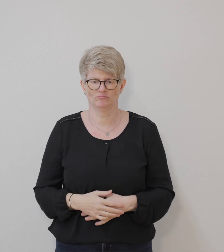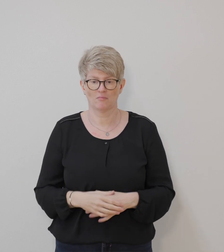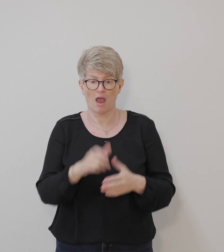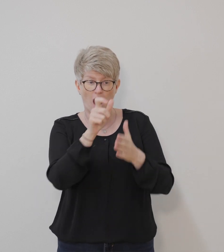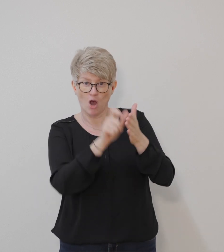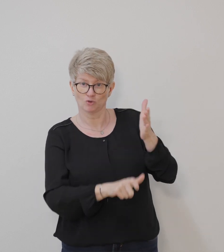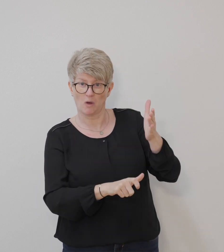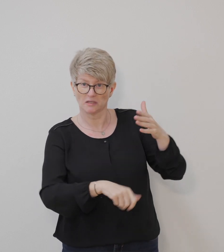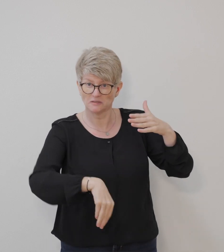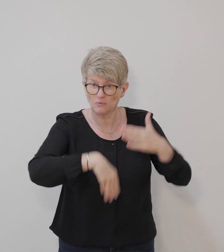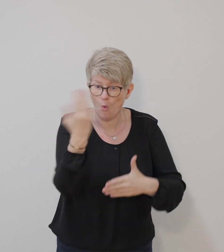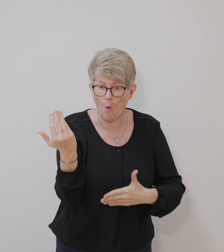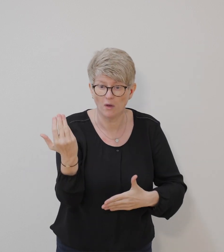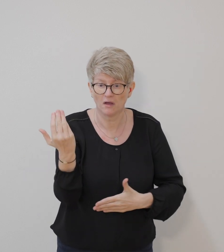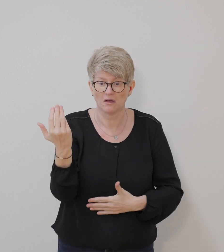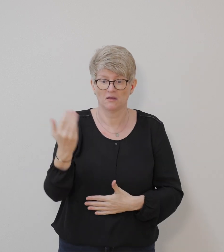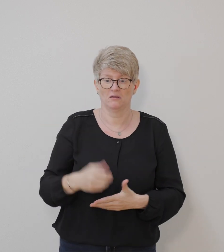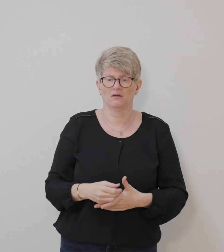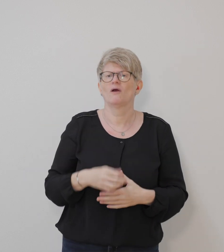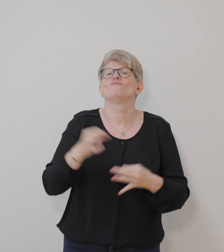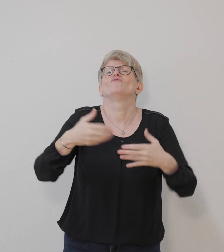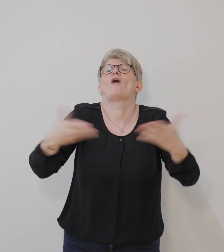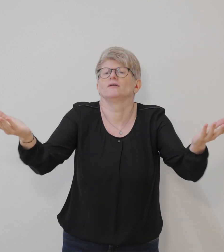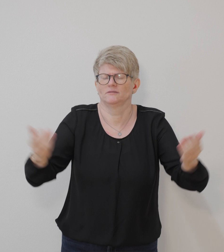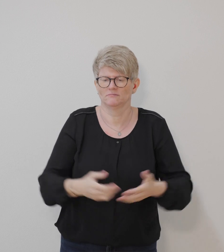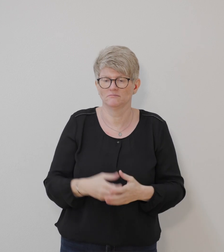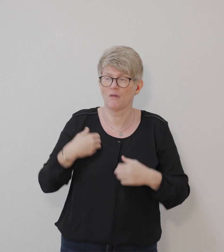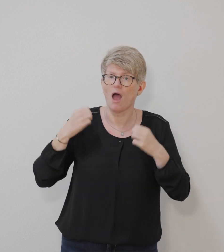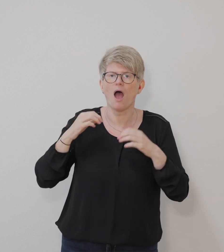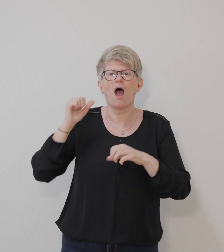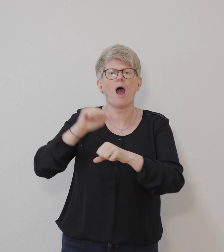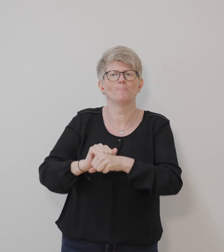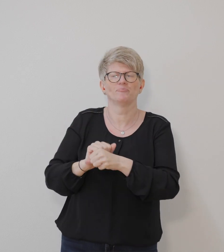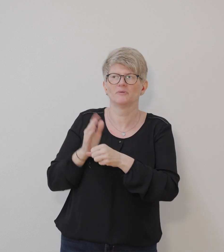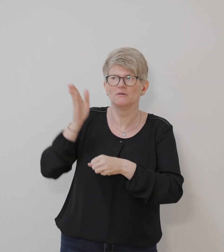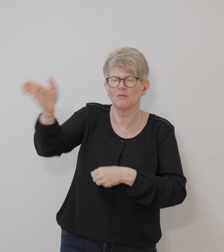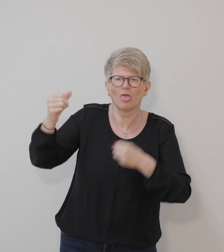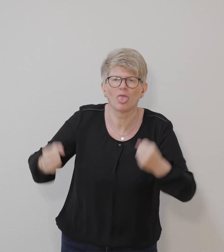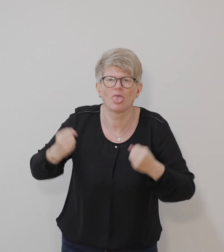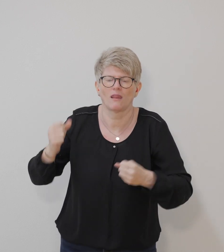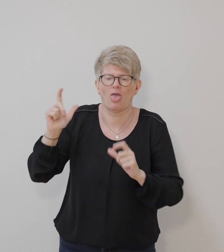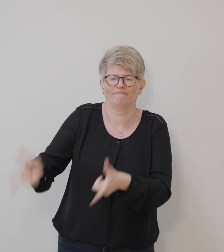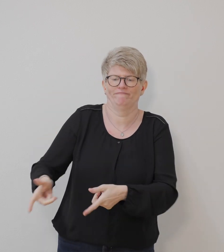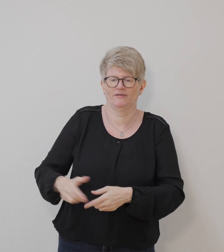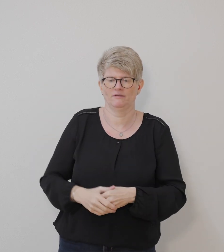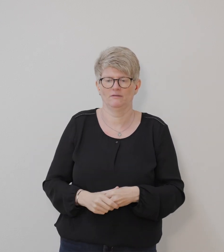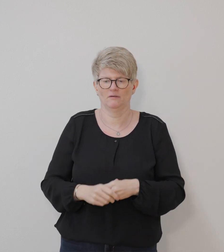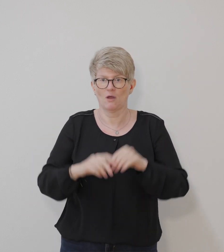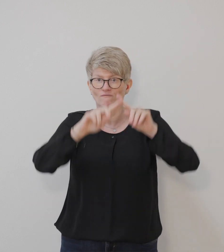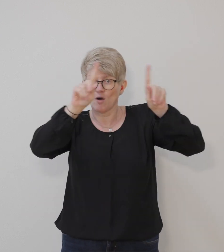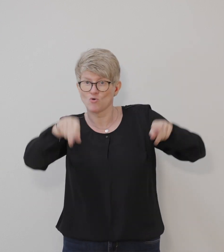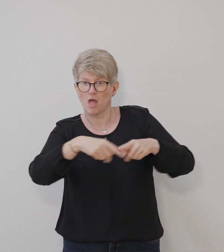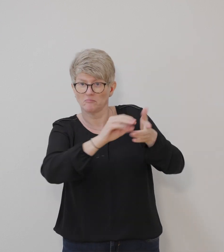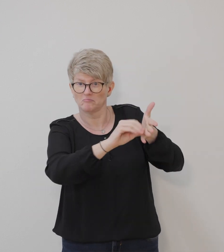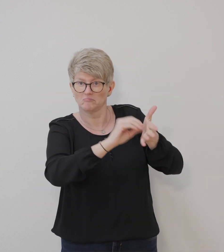rasieren, dann auch noch Geld bezahlen. Alles viel zu anstrengend und zu aufwendig. Wo werde